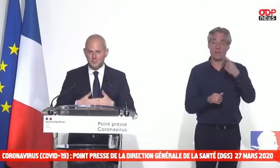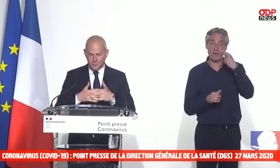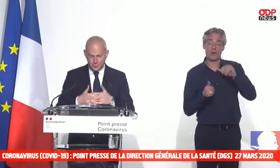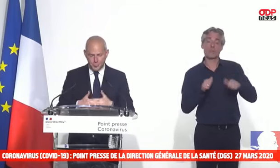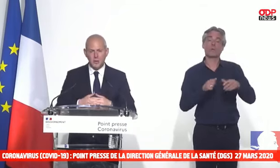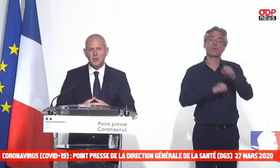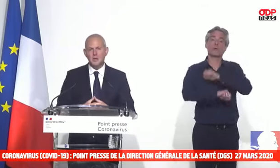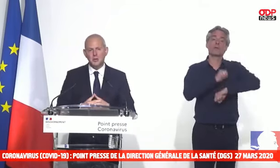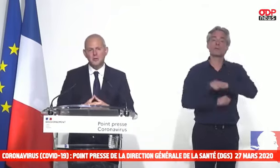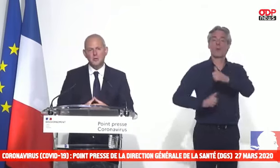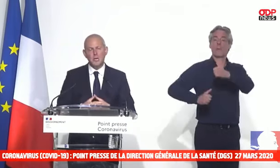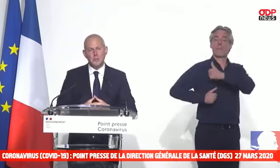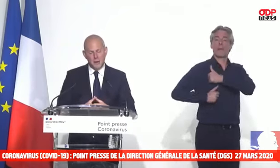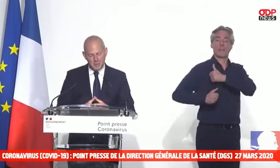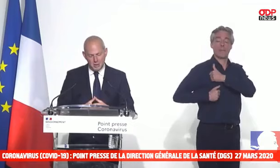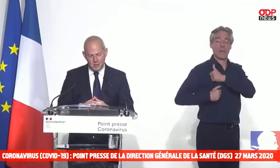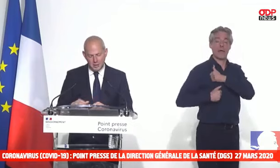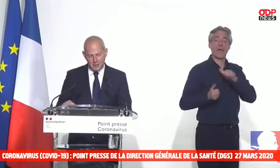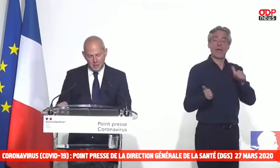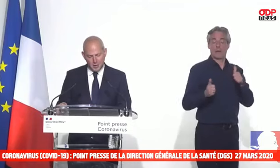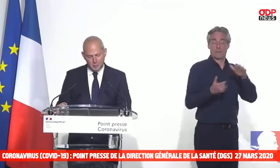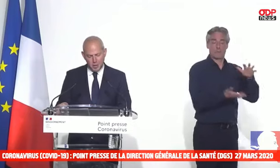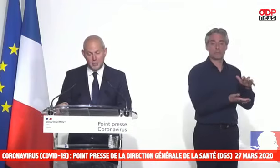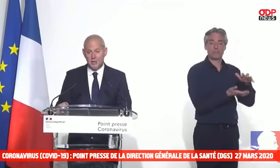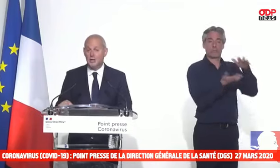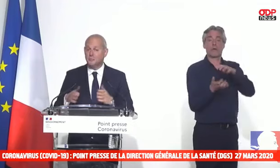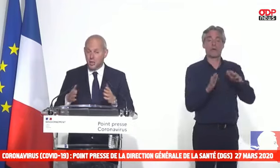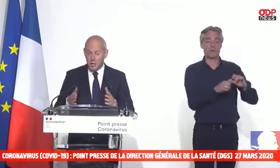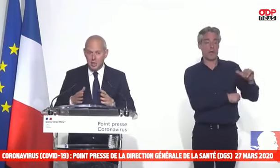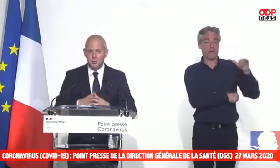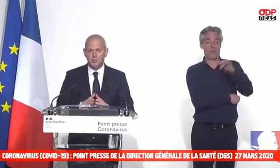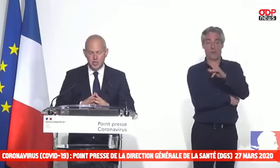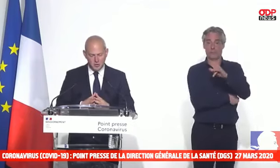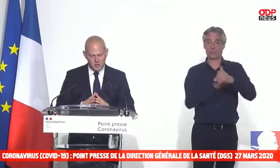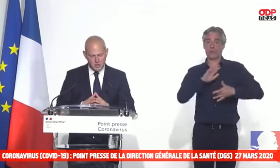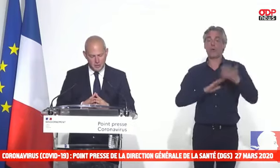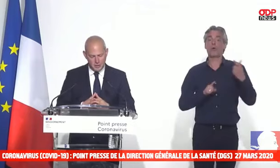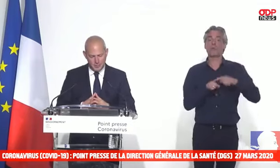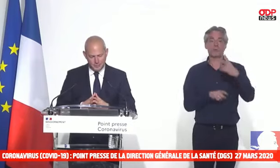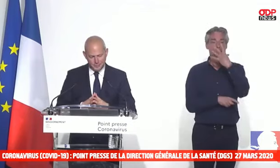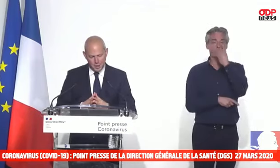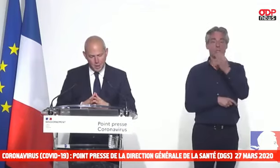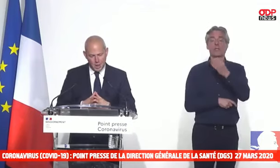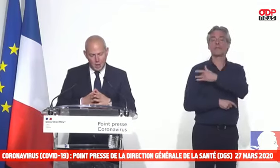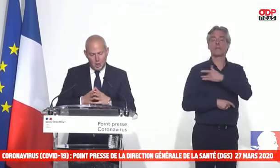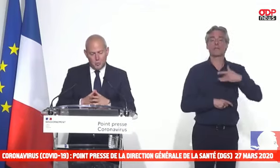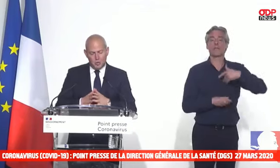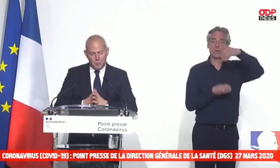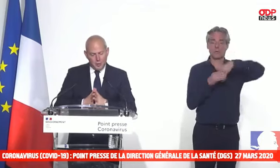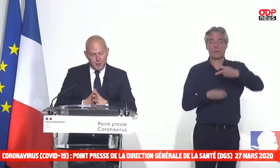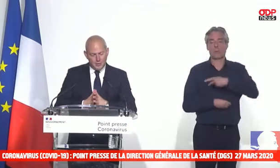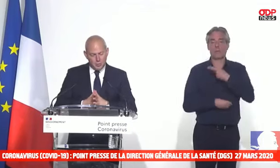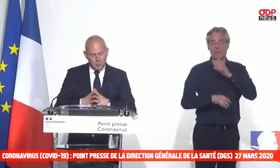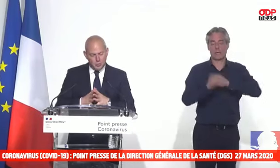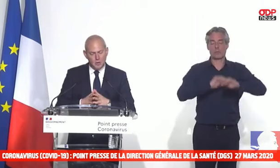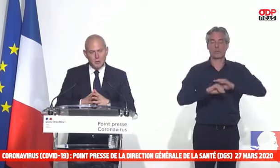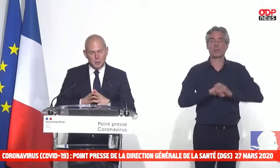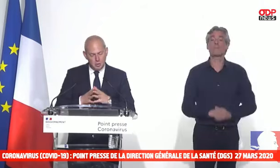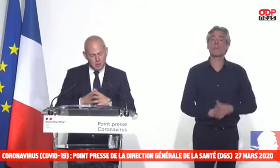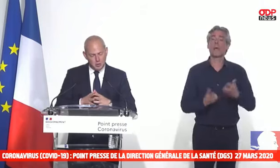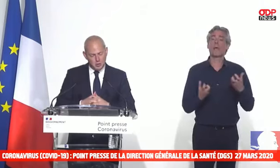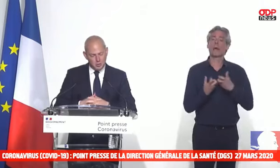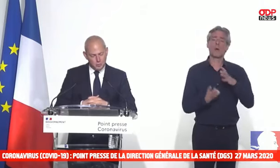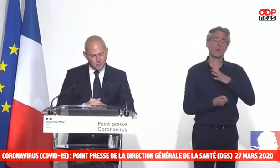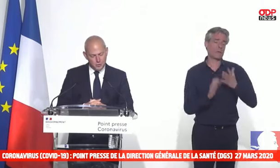Morphée, d'évacuation par les militaires et par voie aérienne, et du TGV sanitaire. Nous avons par exemple